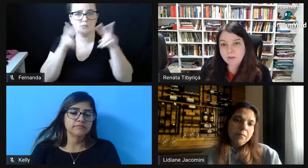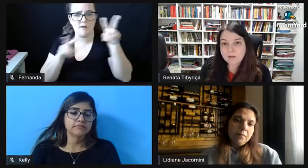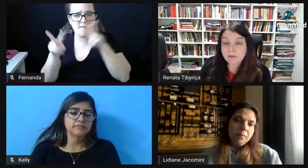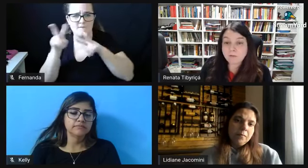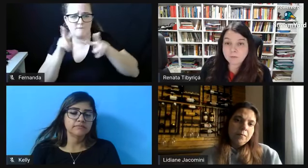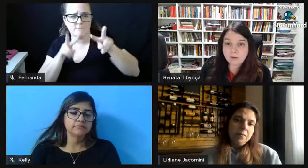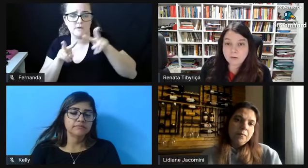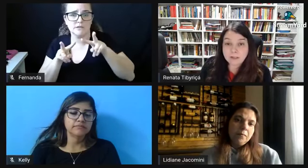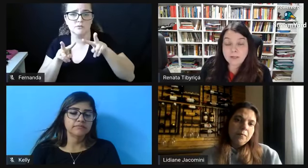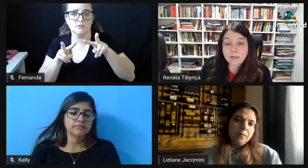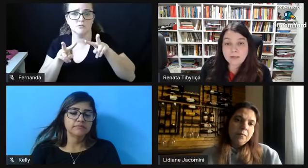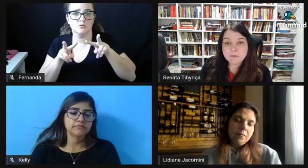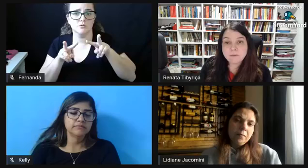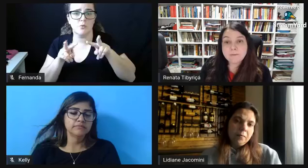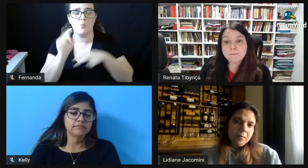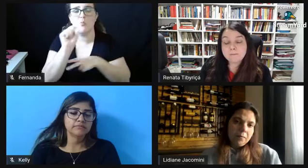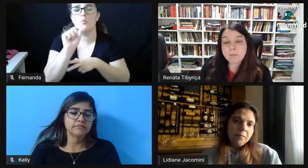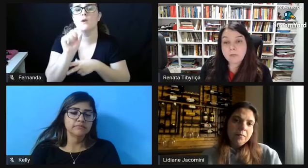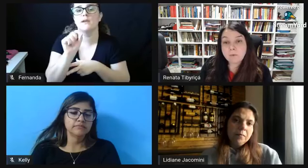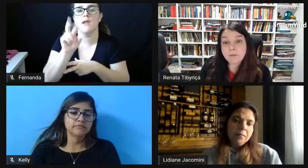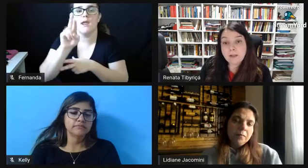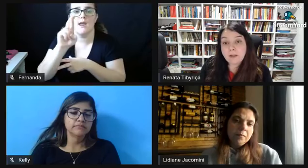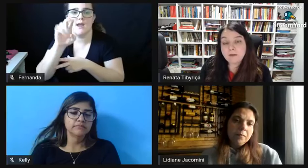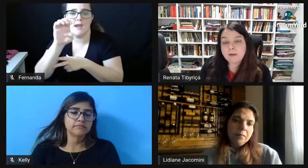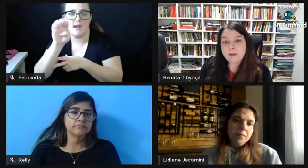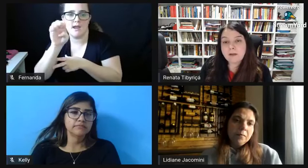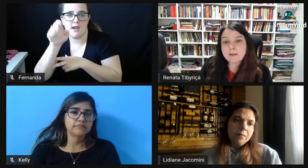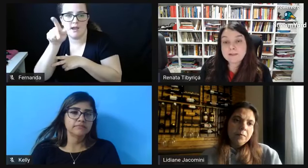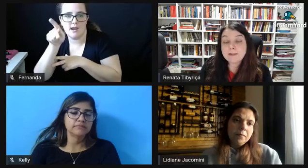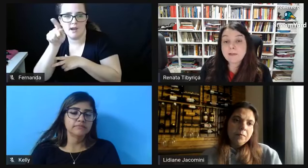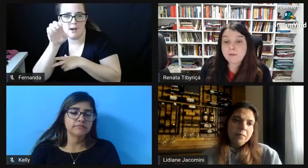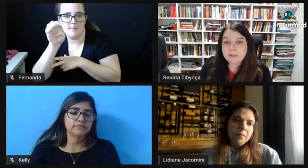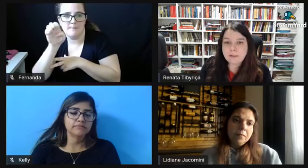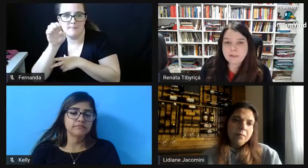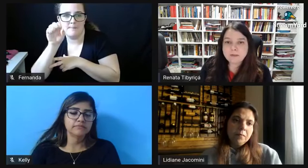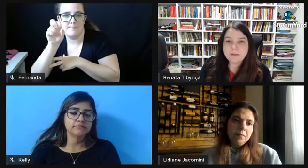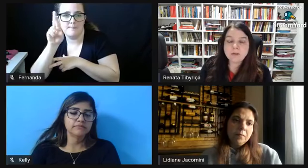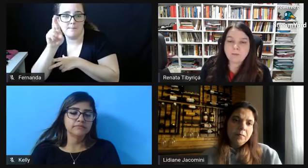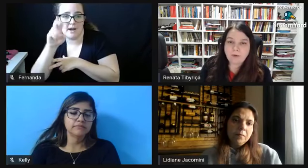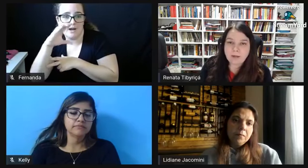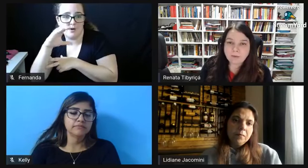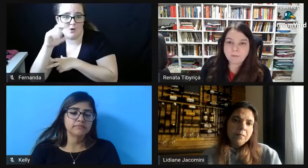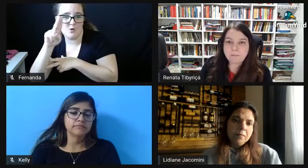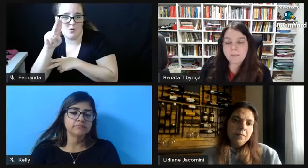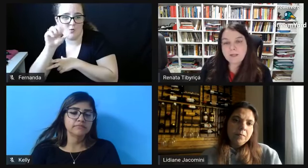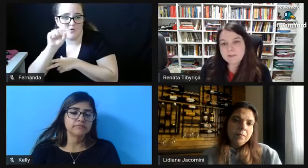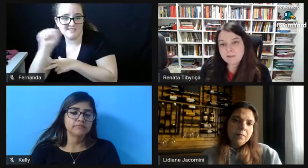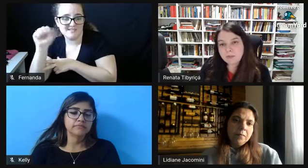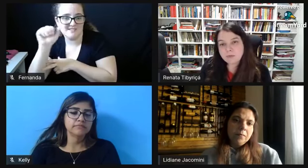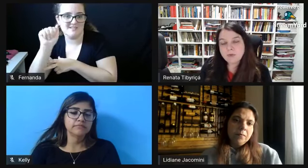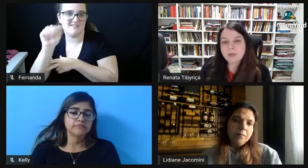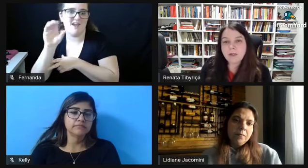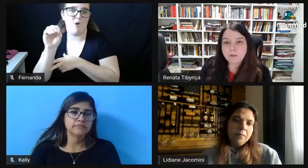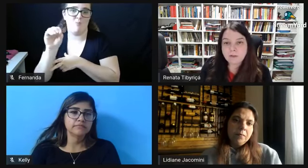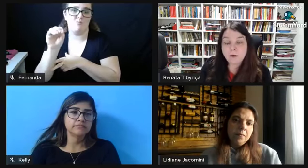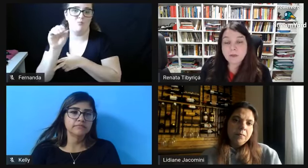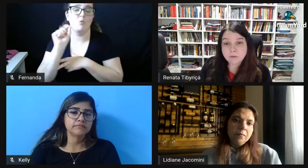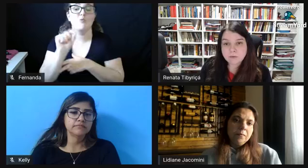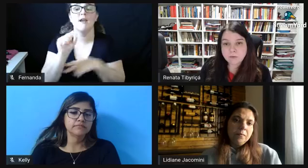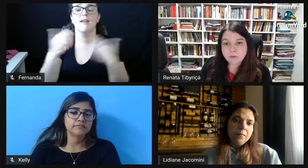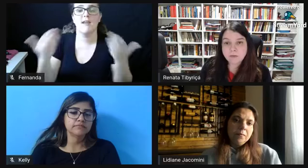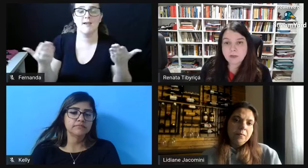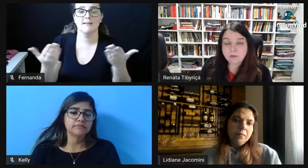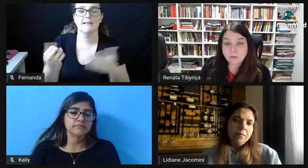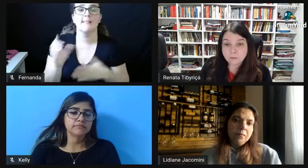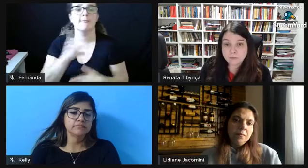geral, e eu vou explicar o que é isso, para poder se definir se de fato, né, existe o direito, então, à